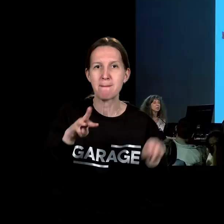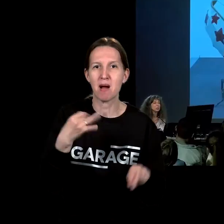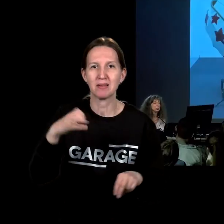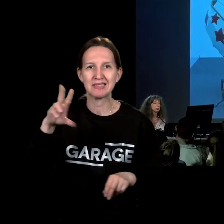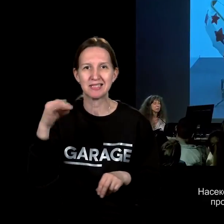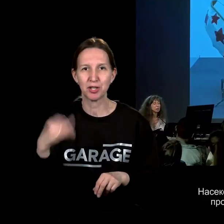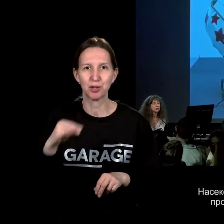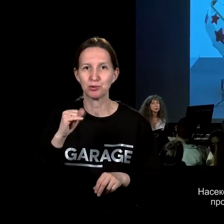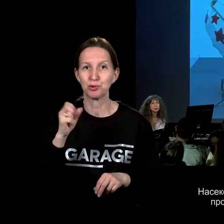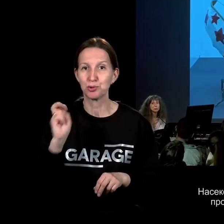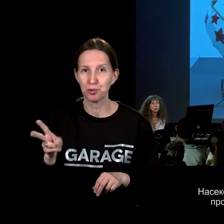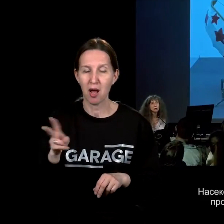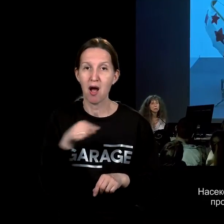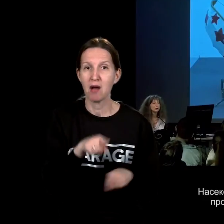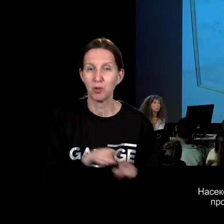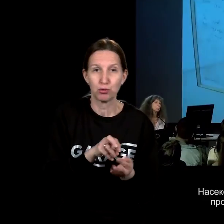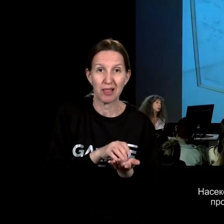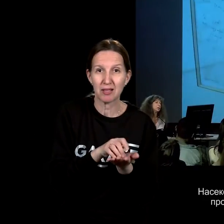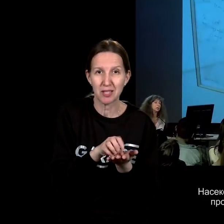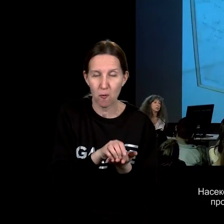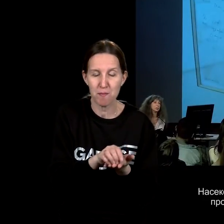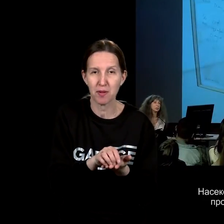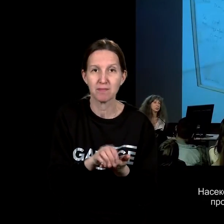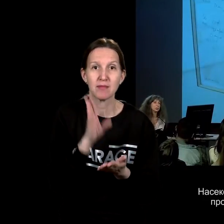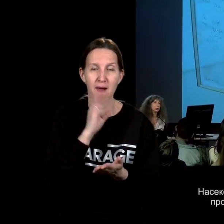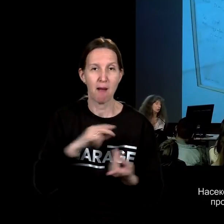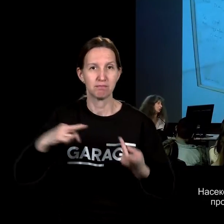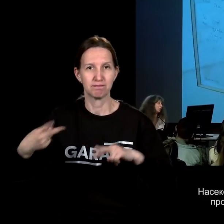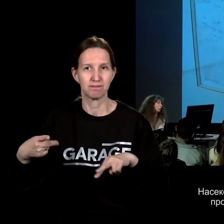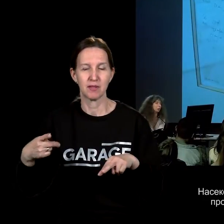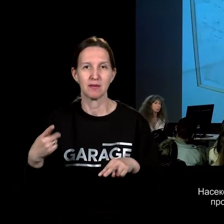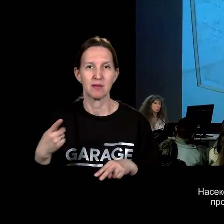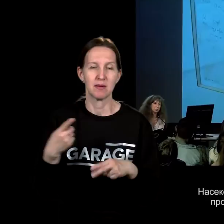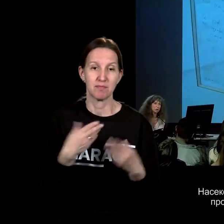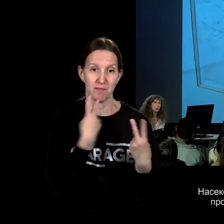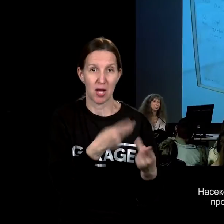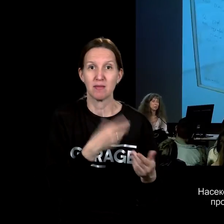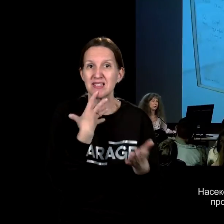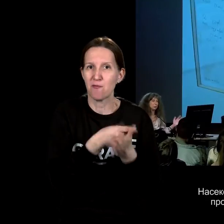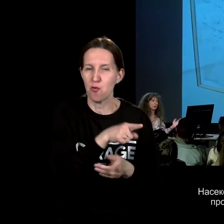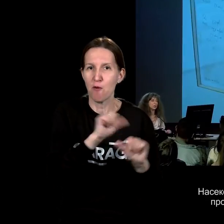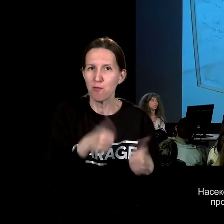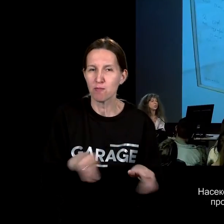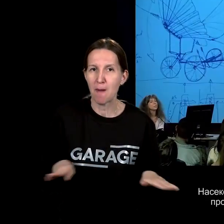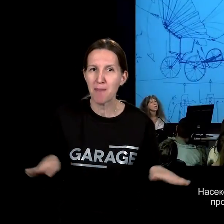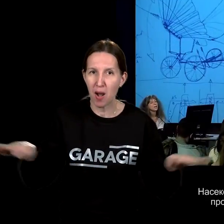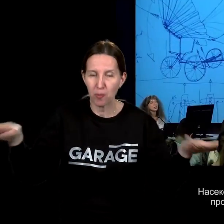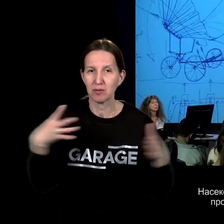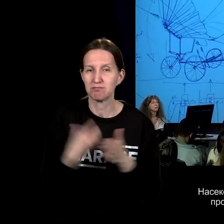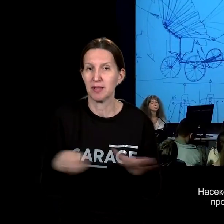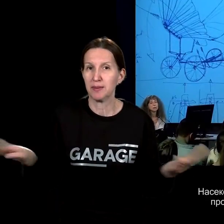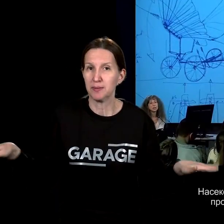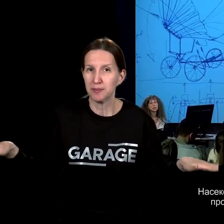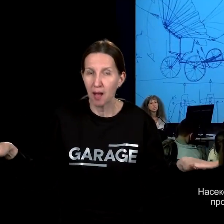и насекомые, которые тоже могли бы быть, чей способ полета, вот эта вибрация крыльев,